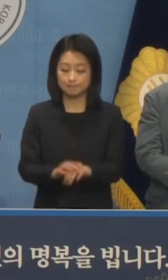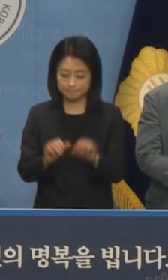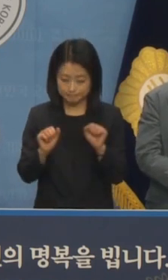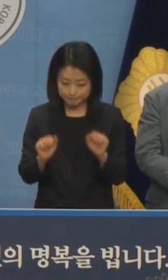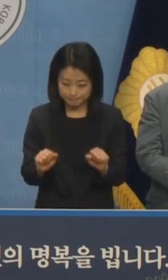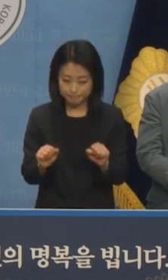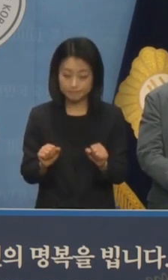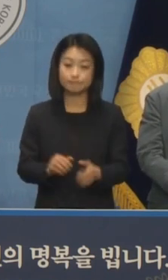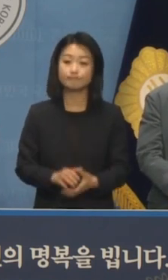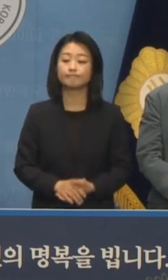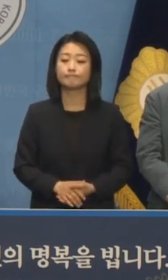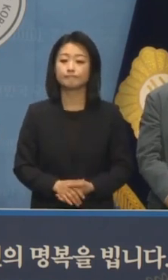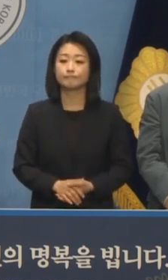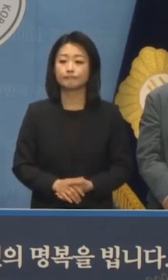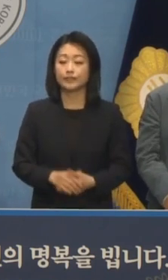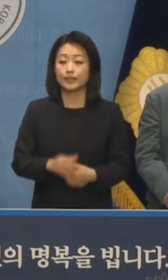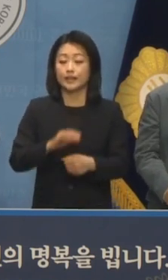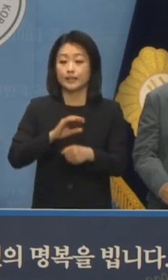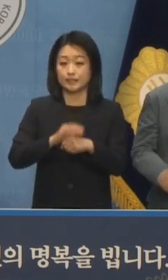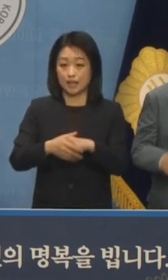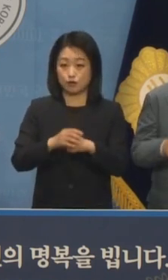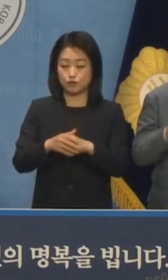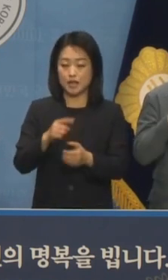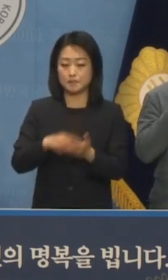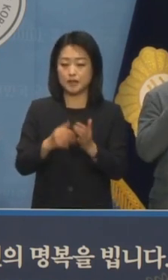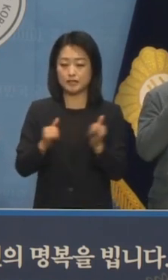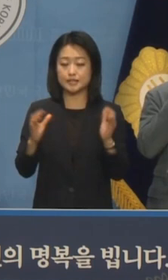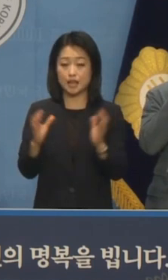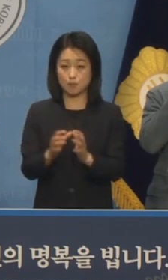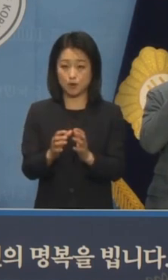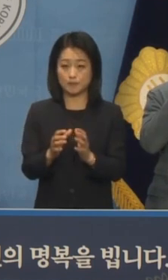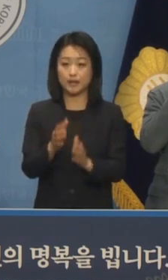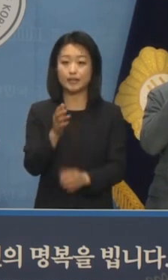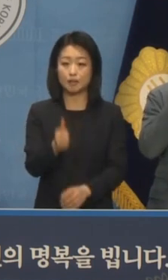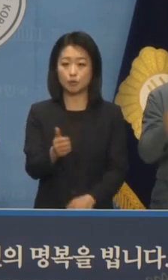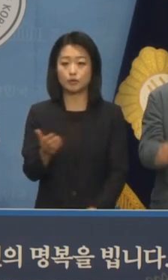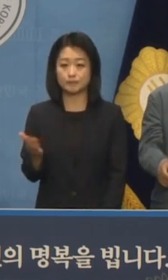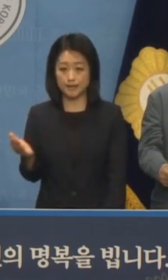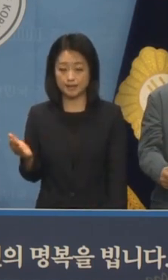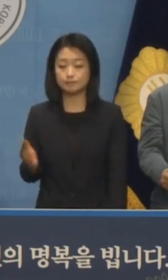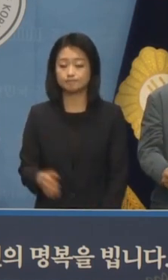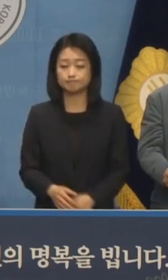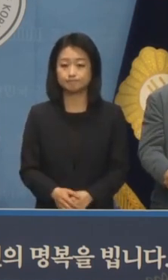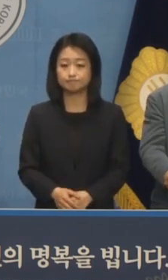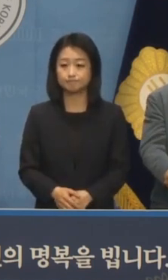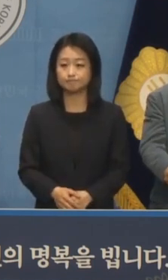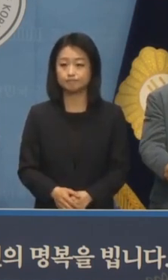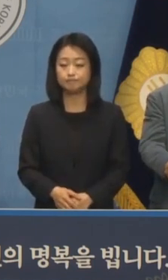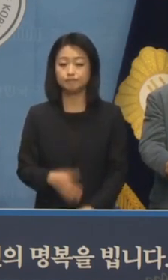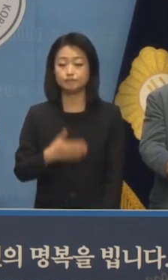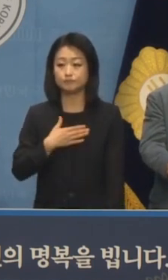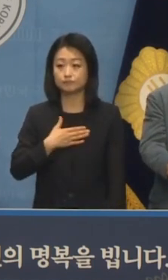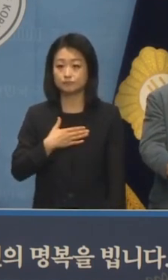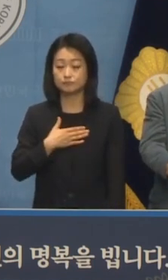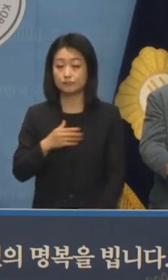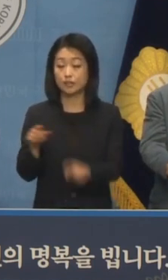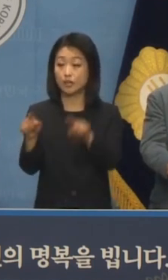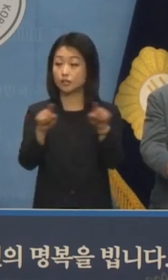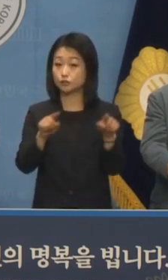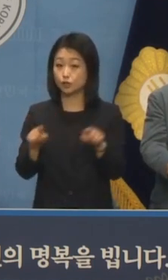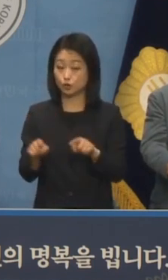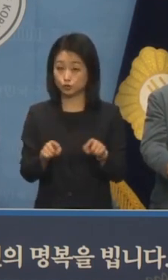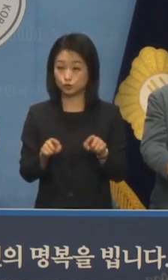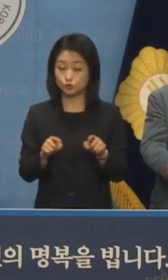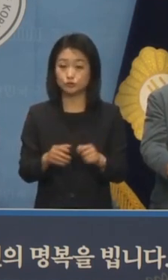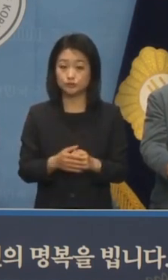안녕하십니까. 저는 대구 전세 사기 피해자 모임 대표 정태훈입니다. 그리고 저는 전국 신탁